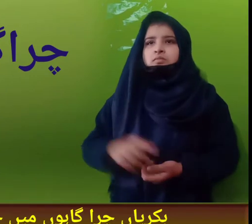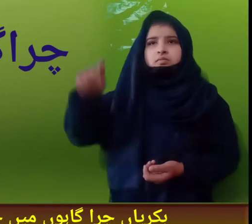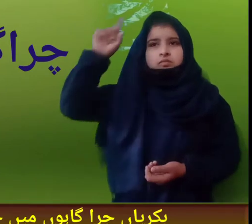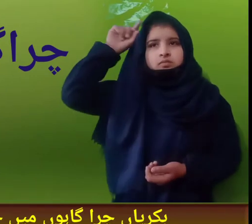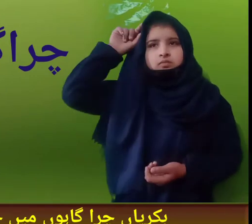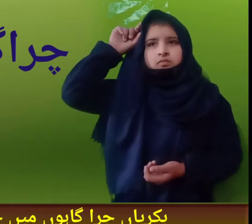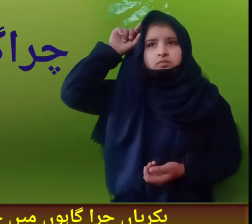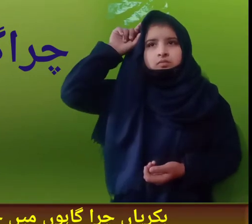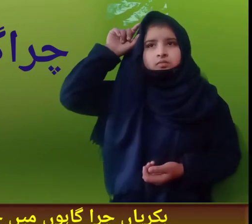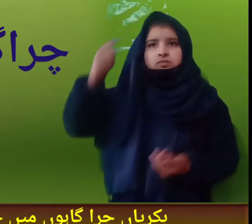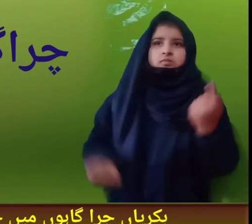बकरियां